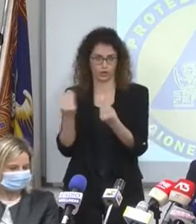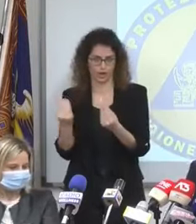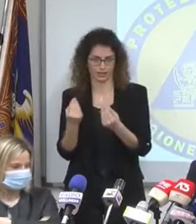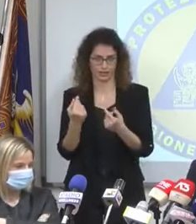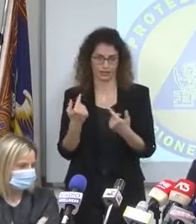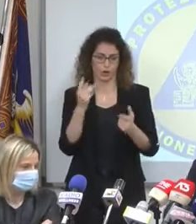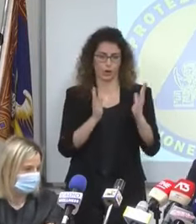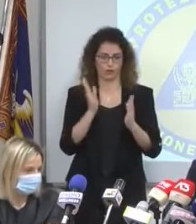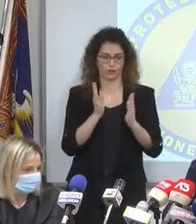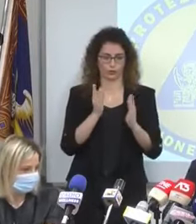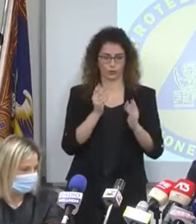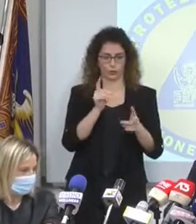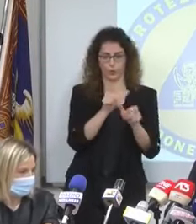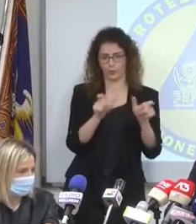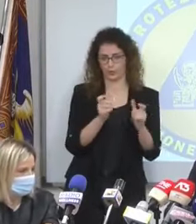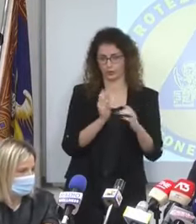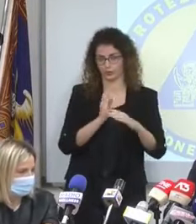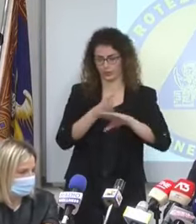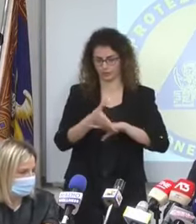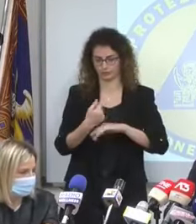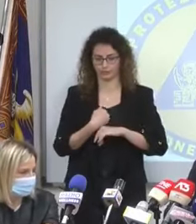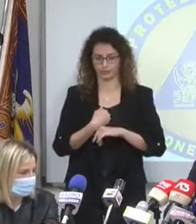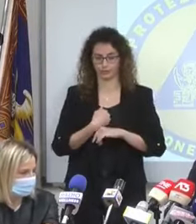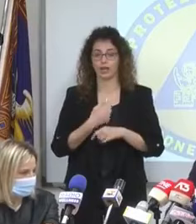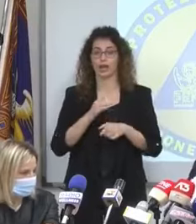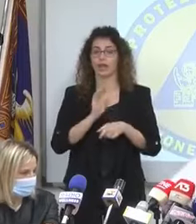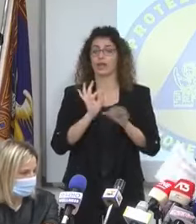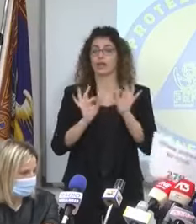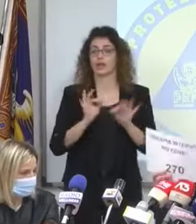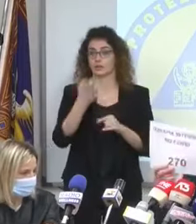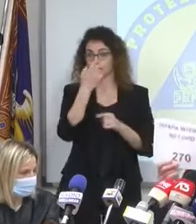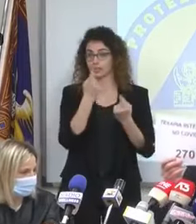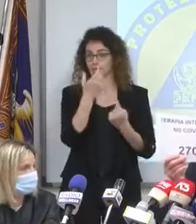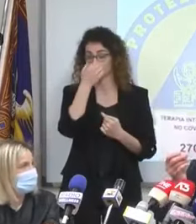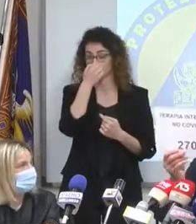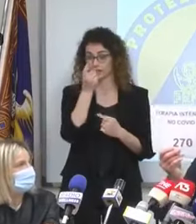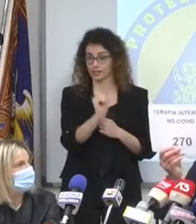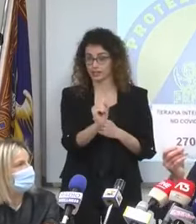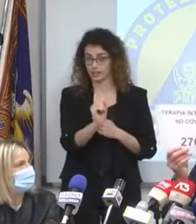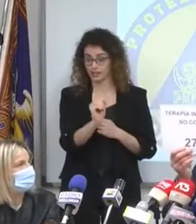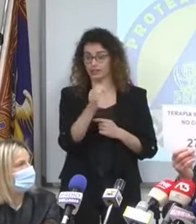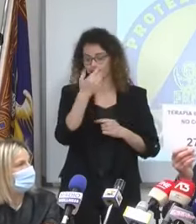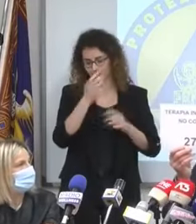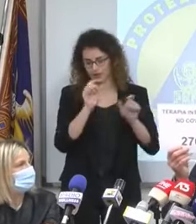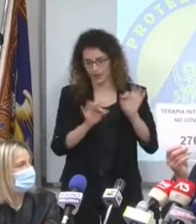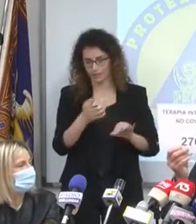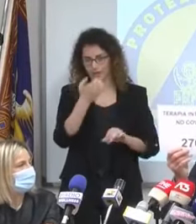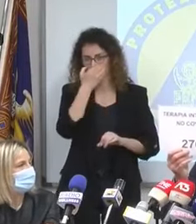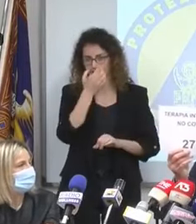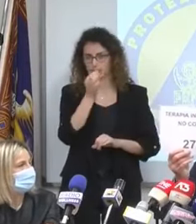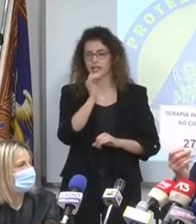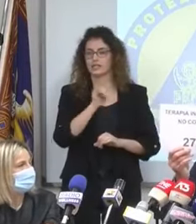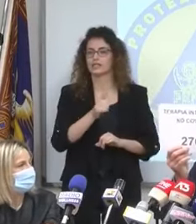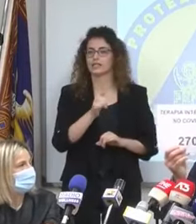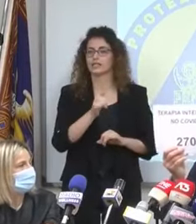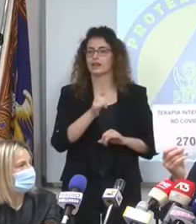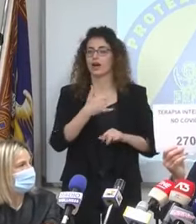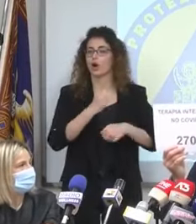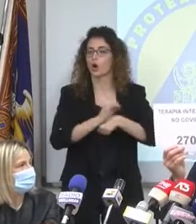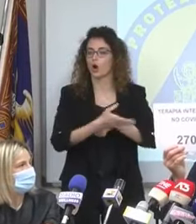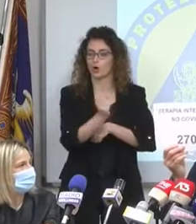Terapia intensiva e non Covid, ecco, questo è un altro dato che vi voglio dare. 270, vuol dire che in totale noi